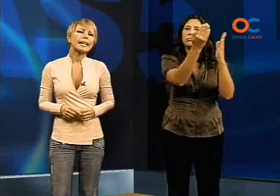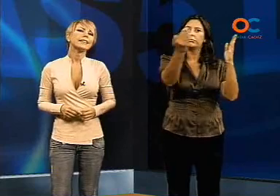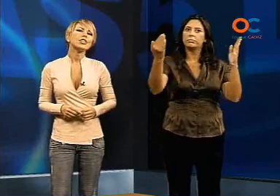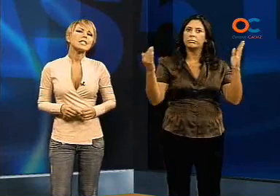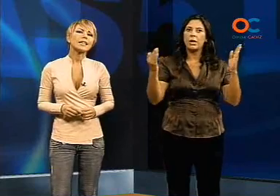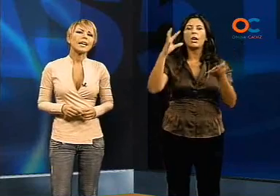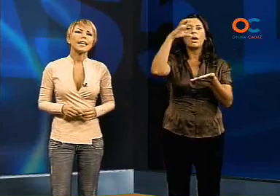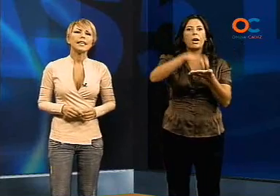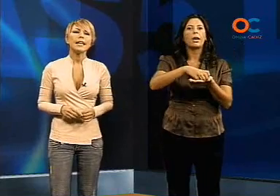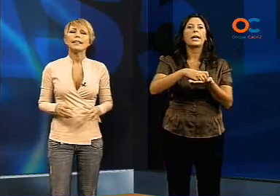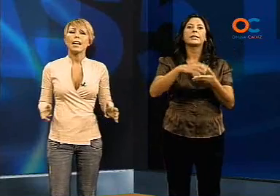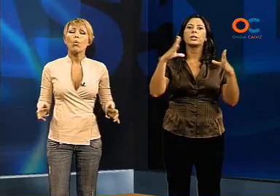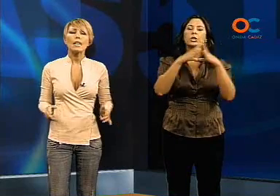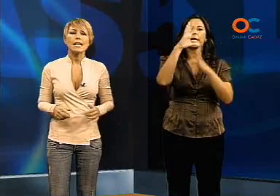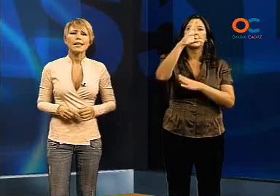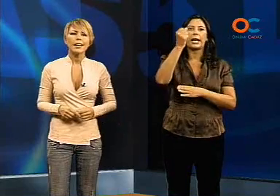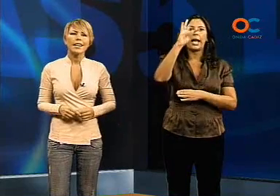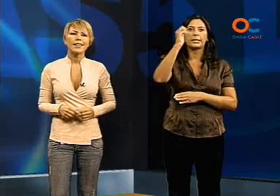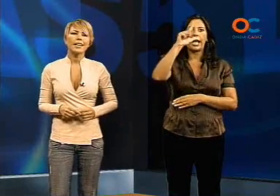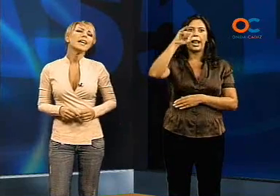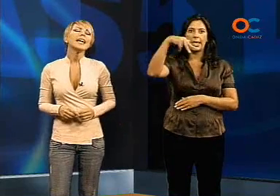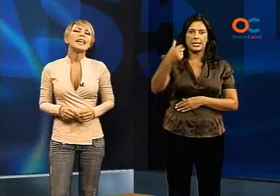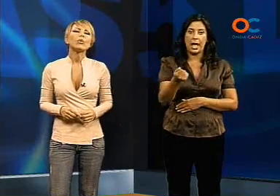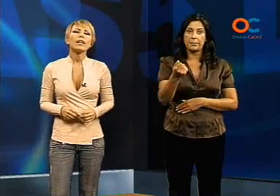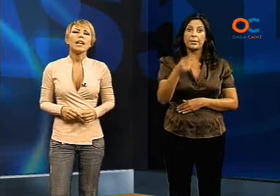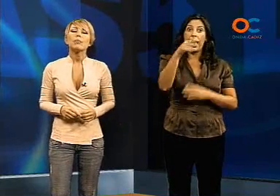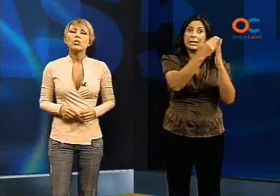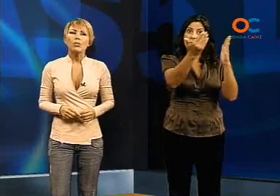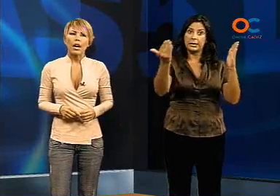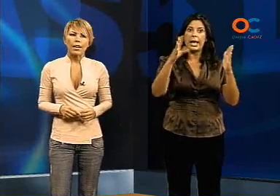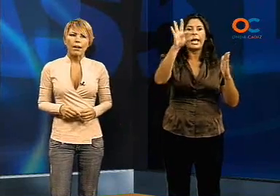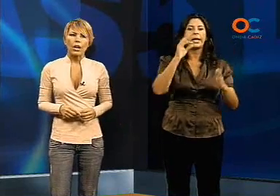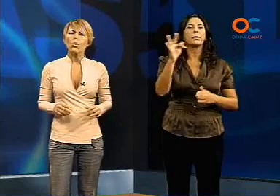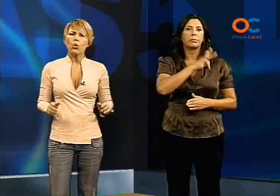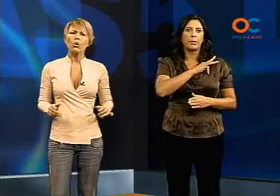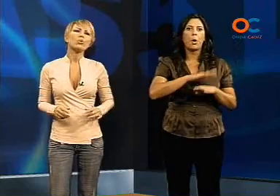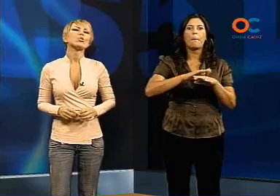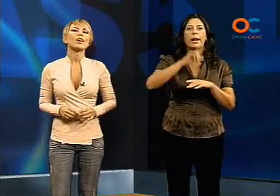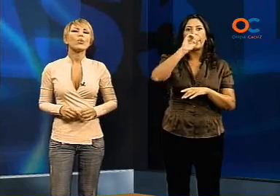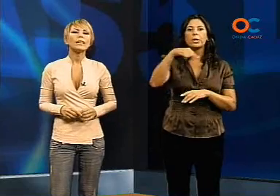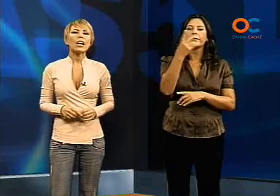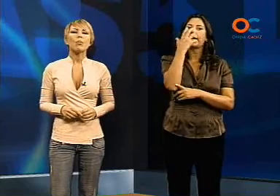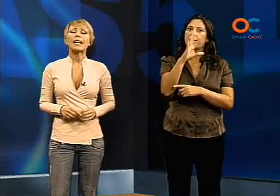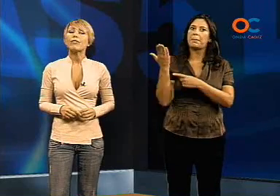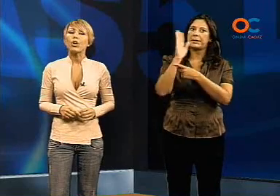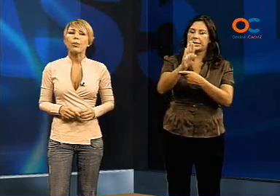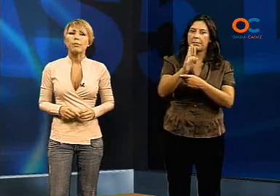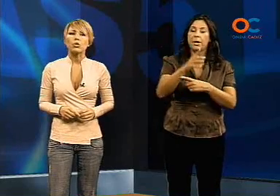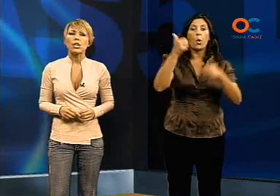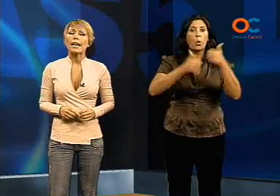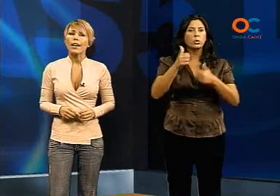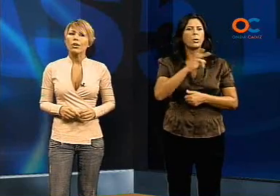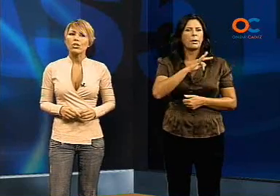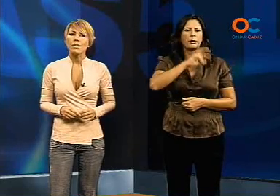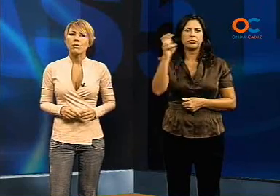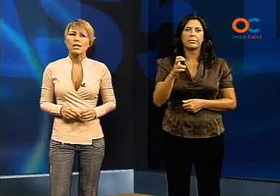obras en el Castillo de Santa Catalina, de entre las cuales saldrá el cartel que anunciará el próximo carnaval, un concurso que cuenta con magníficos premios.